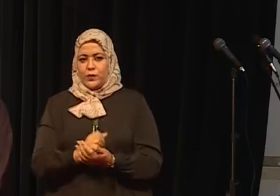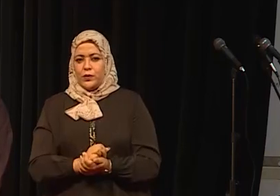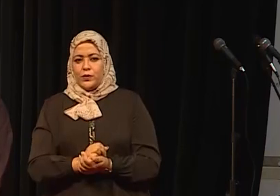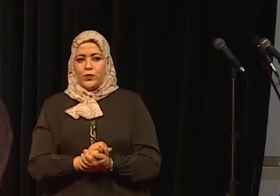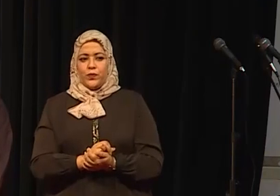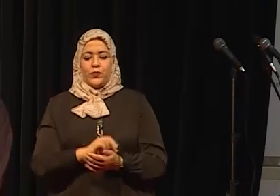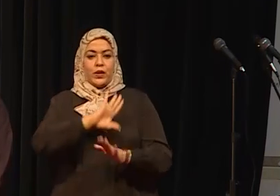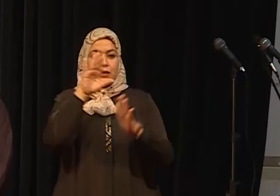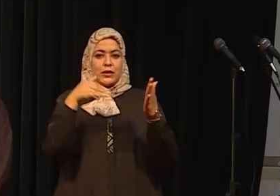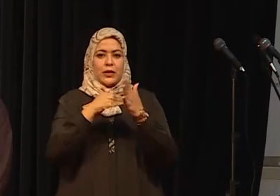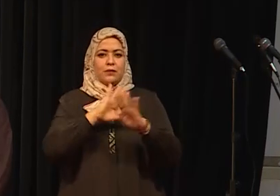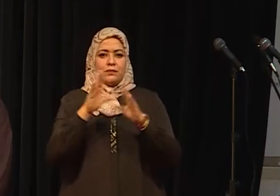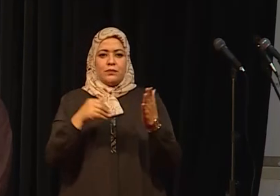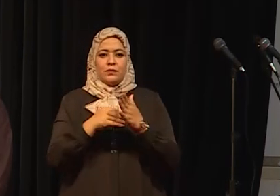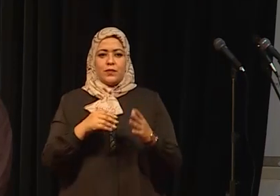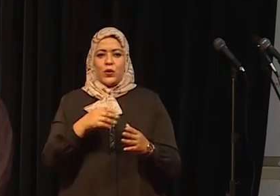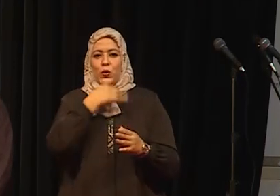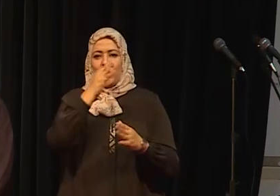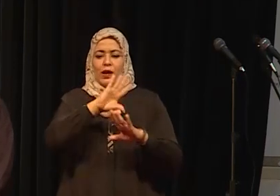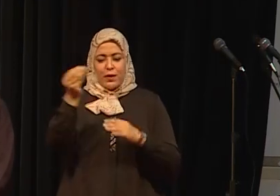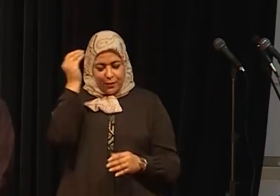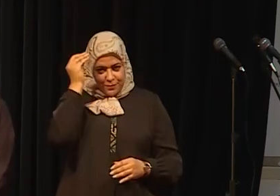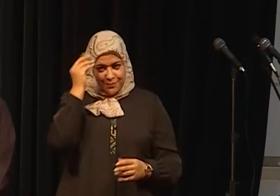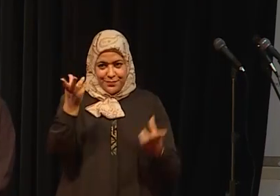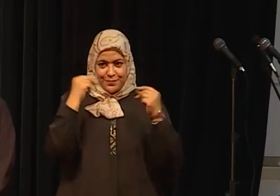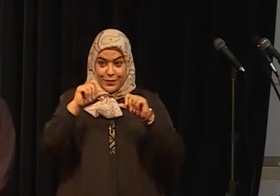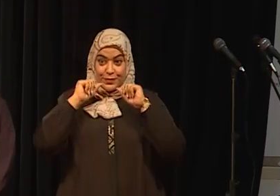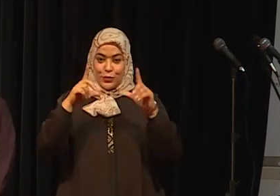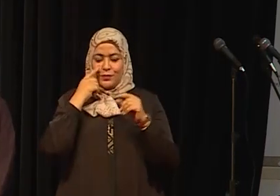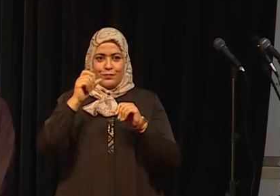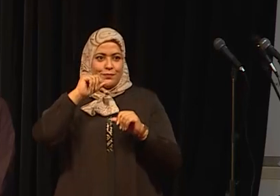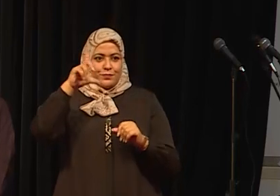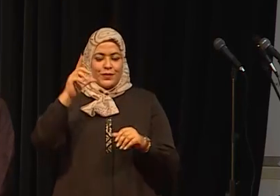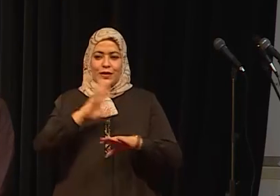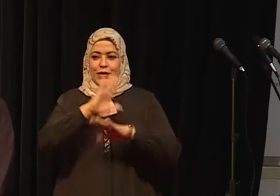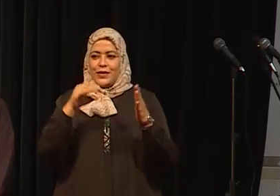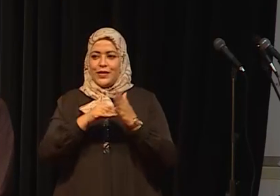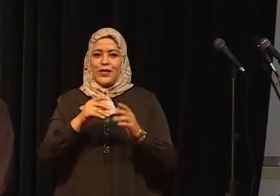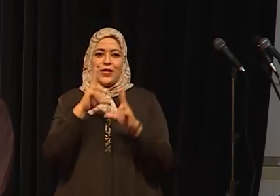باش نساليو الكلمة كون على بال، ولكن مرة يعني هذه آخر